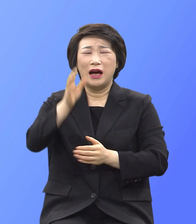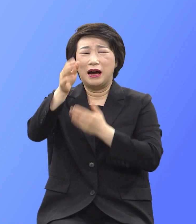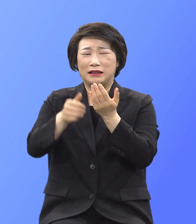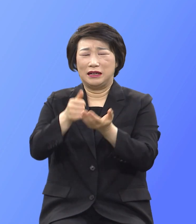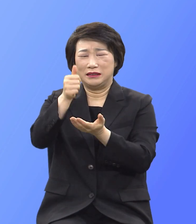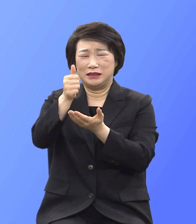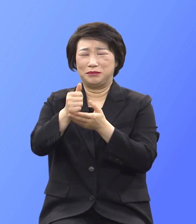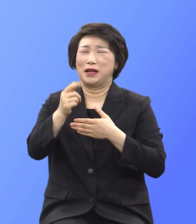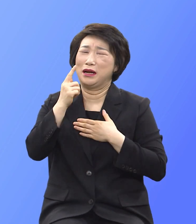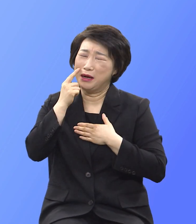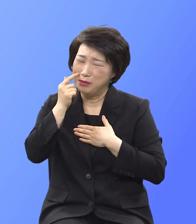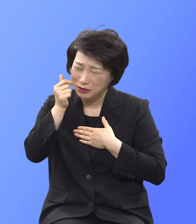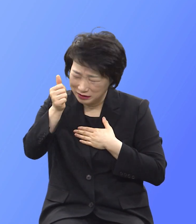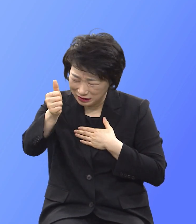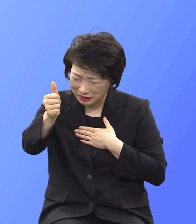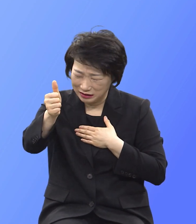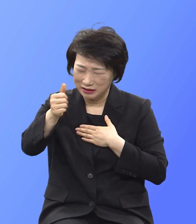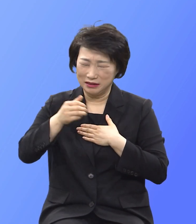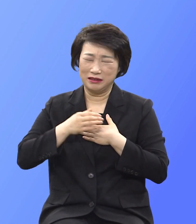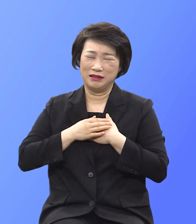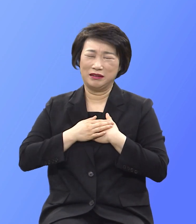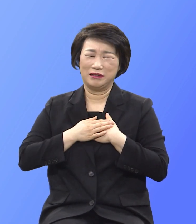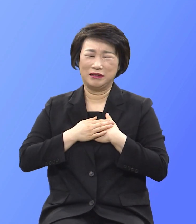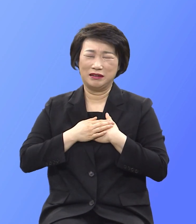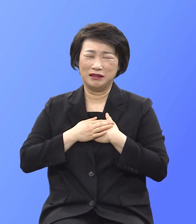하나님 우리 아버지,